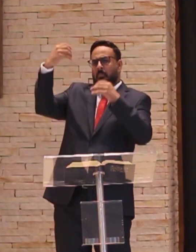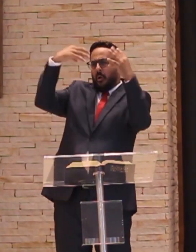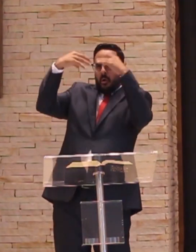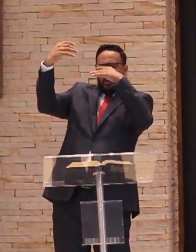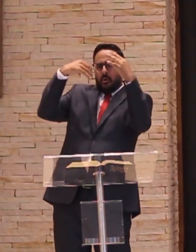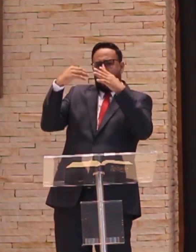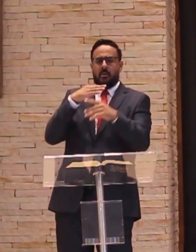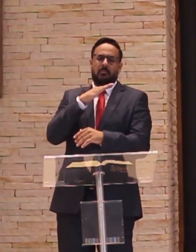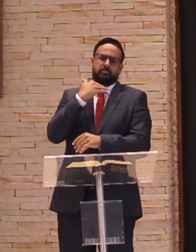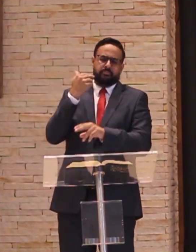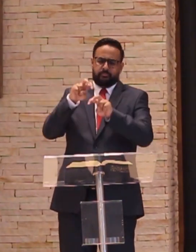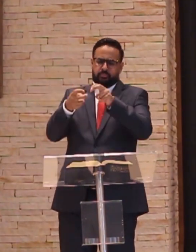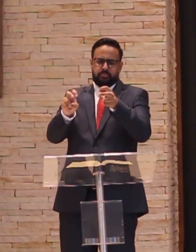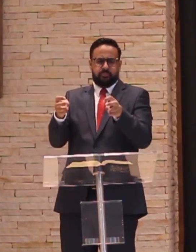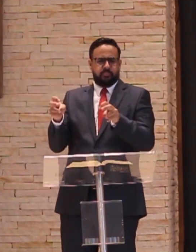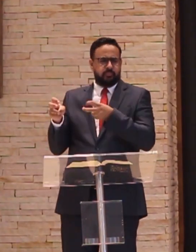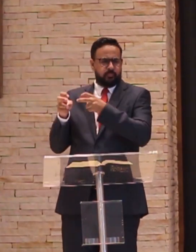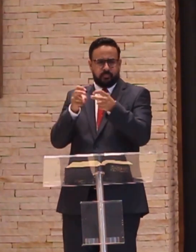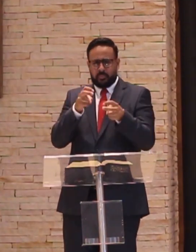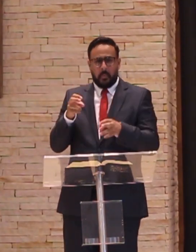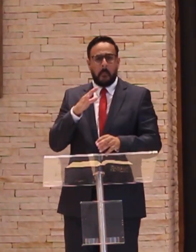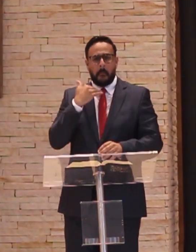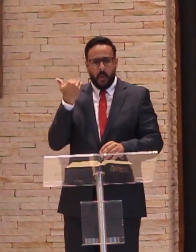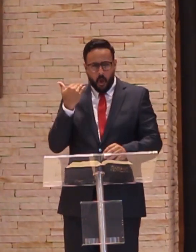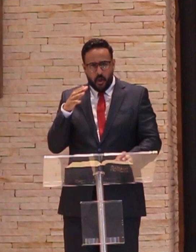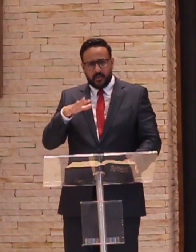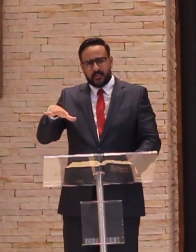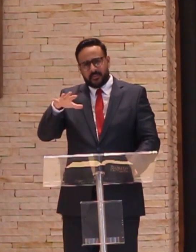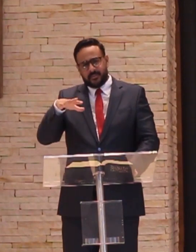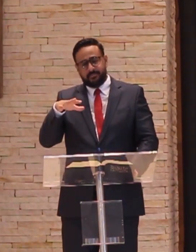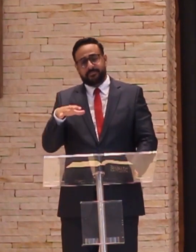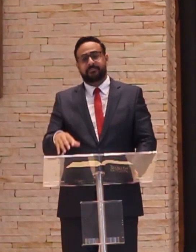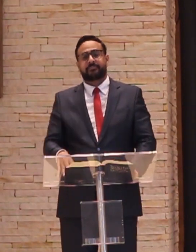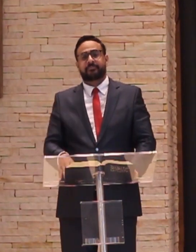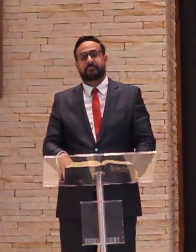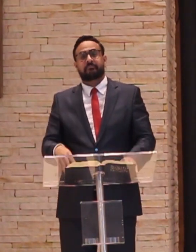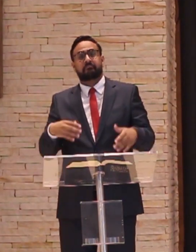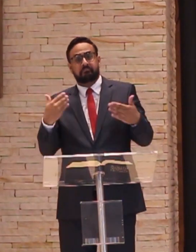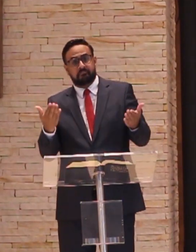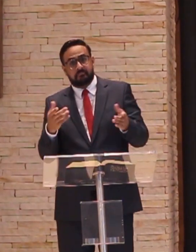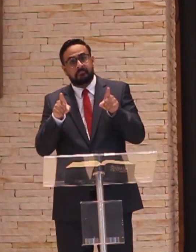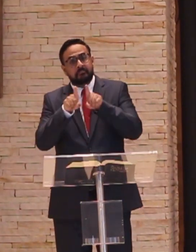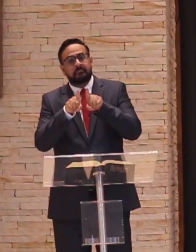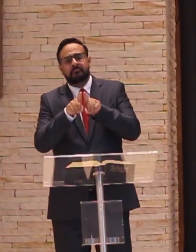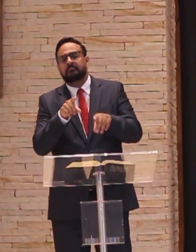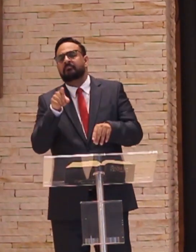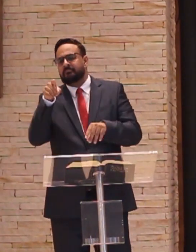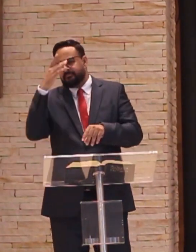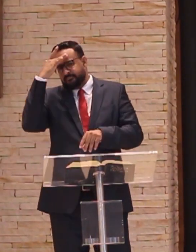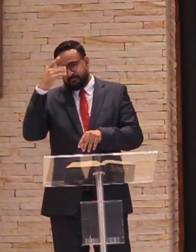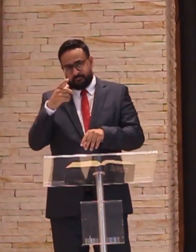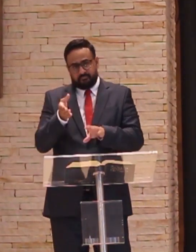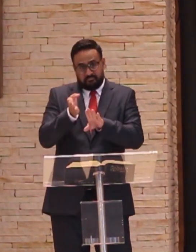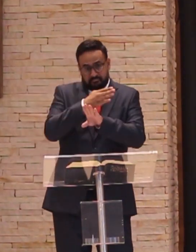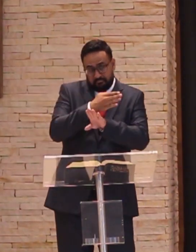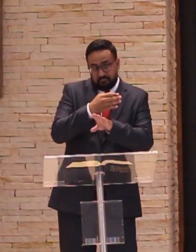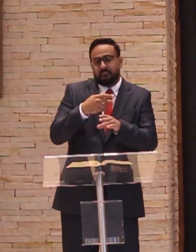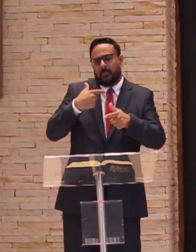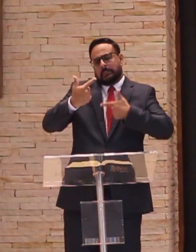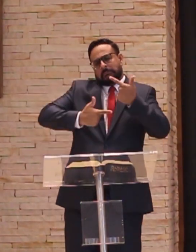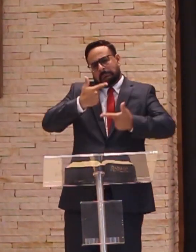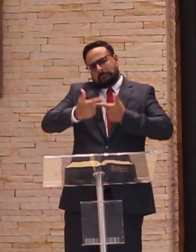gás quente saía e matavam as pessoas que estavam ali dentro, que muitas vezes eram forçadas a entrar naquele lugar.